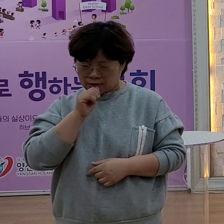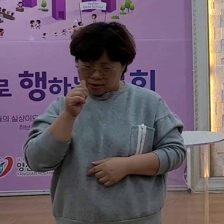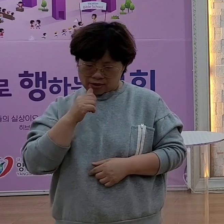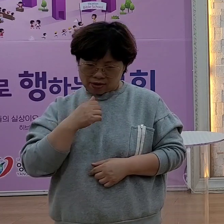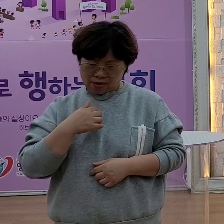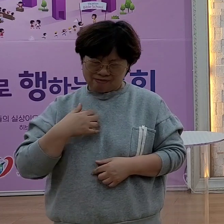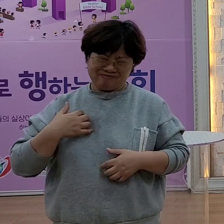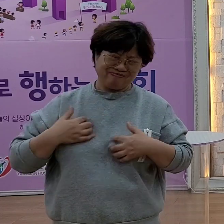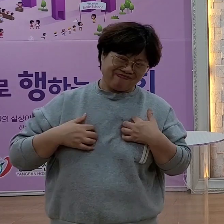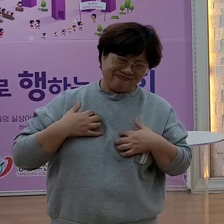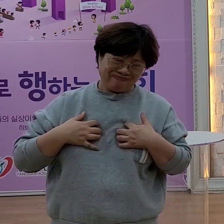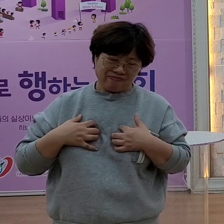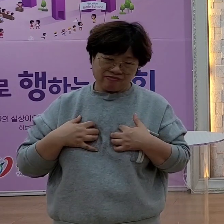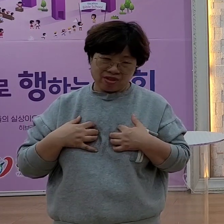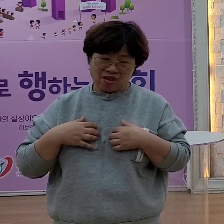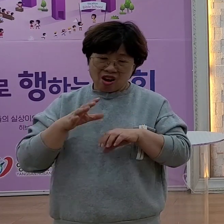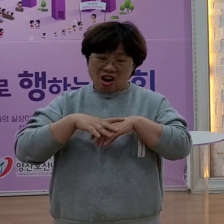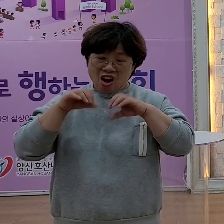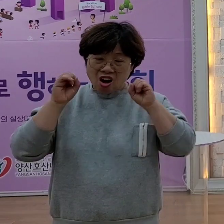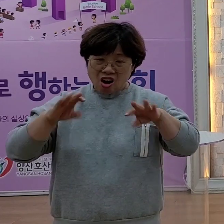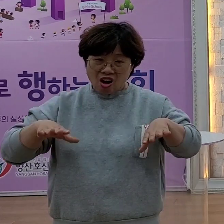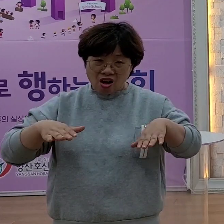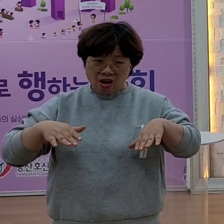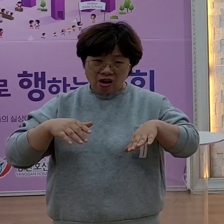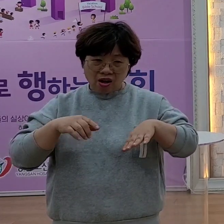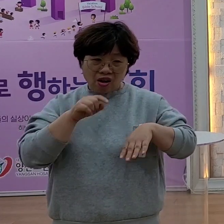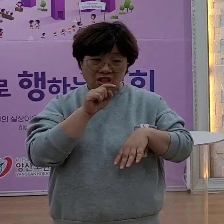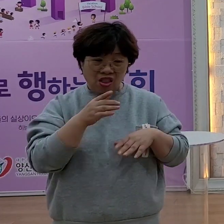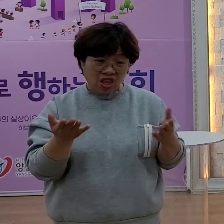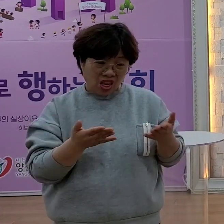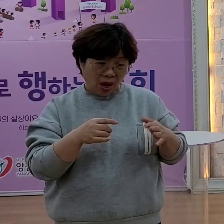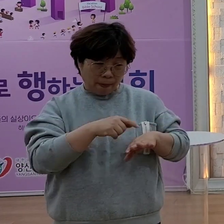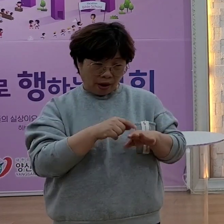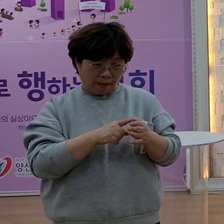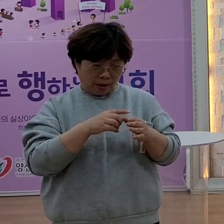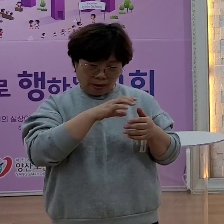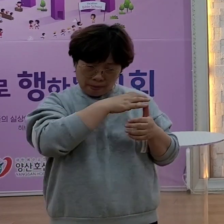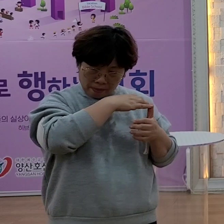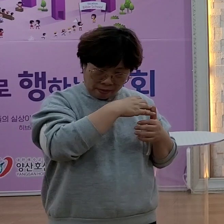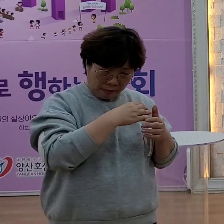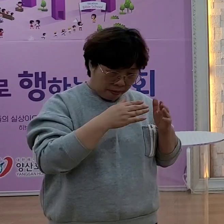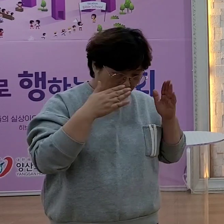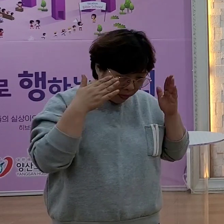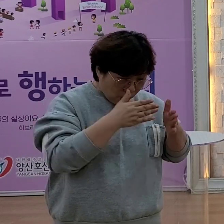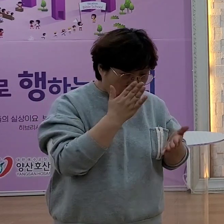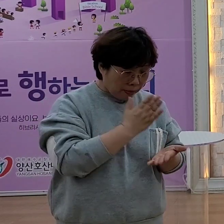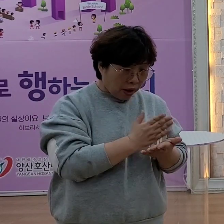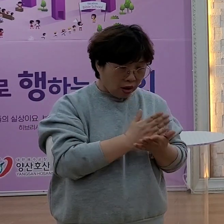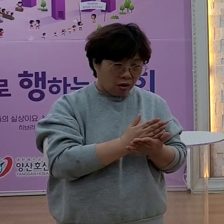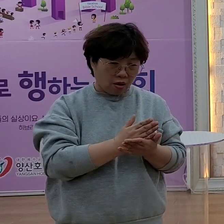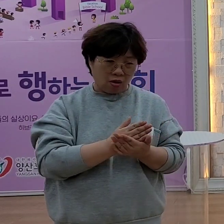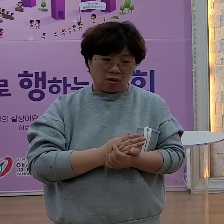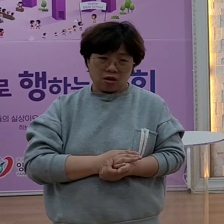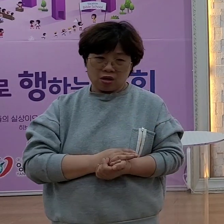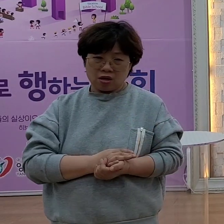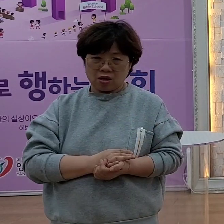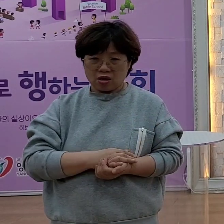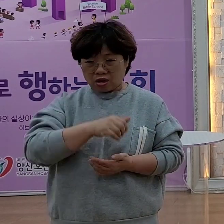쾌락이나 아니면 이 헛된 것에 마음을 빼앗겨서 인생을 허비하기에는 너무 아까운